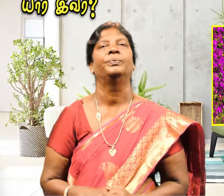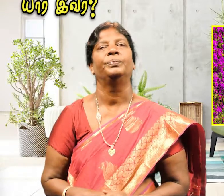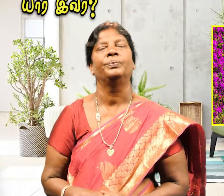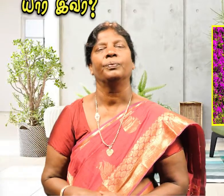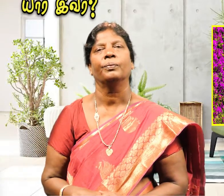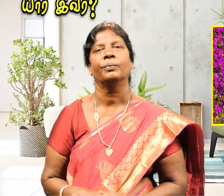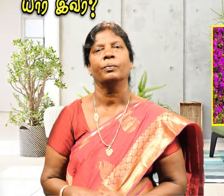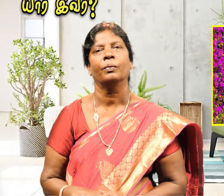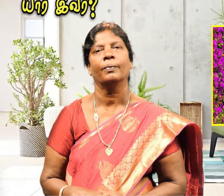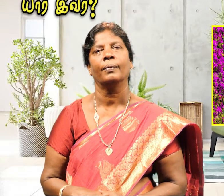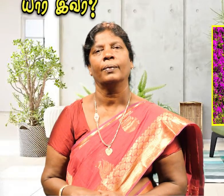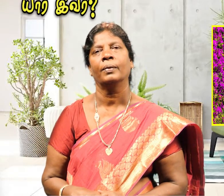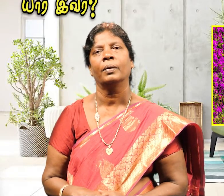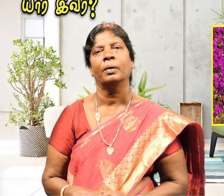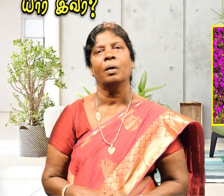சூழ்நிலைகள்.